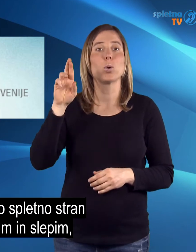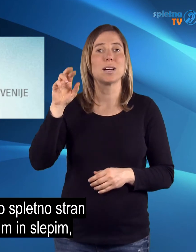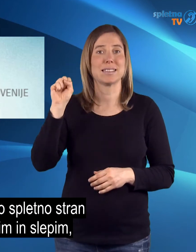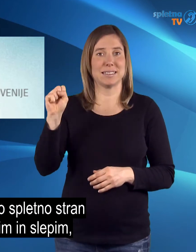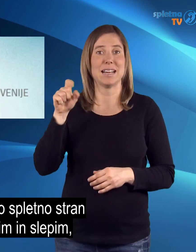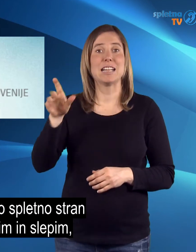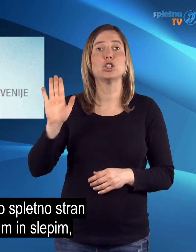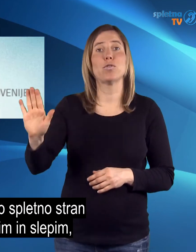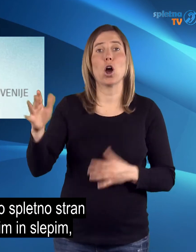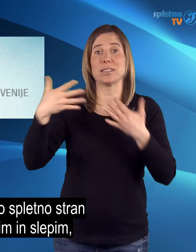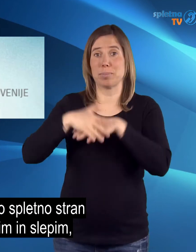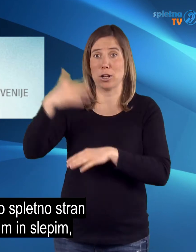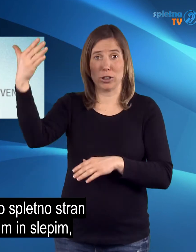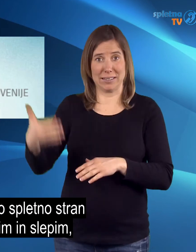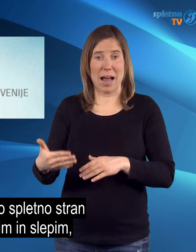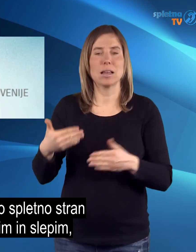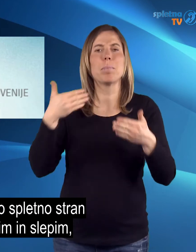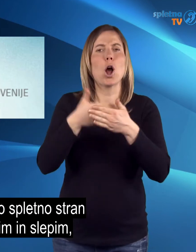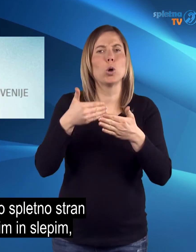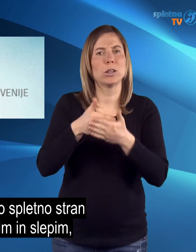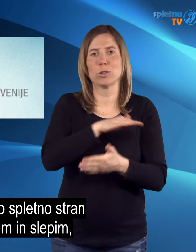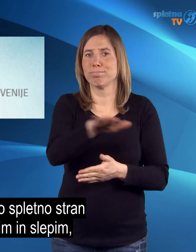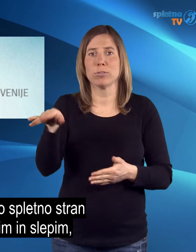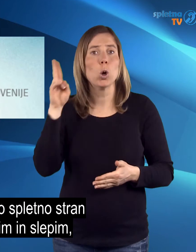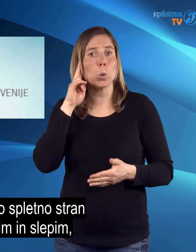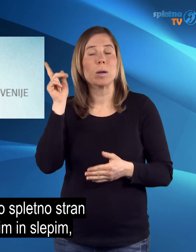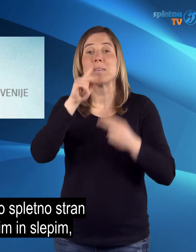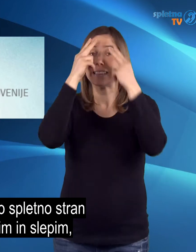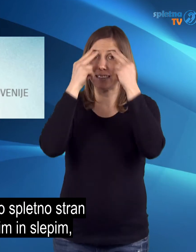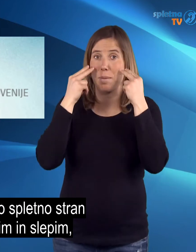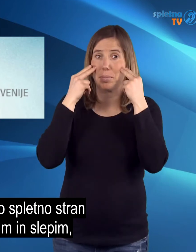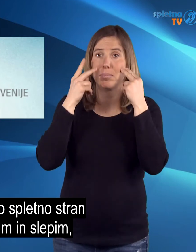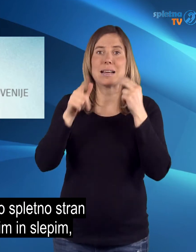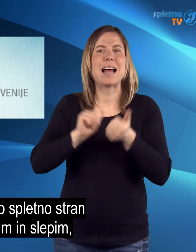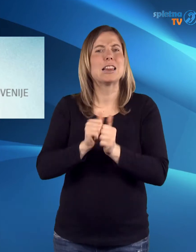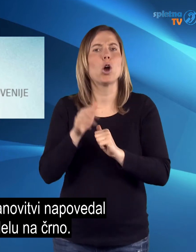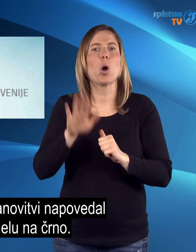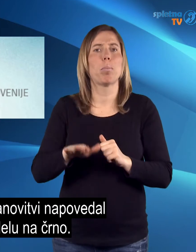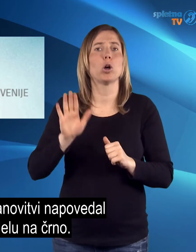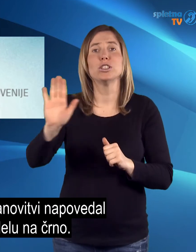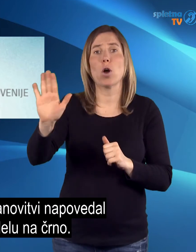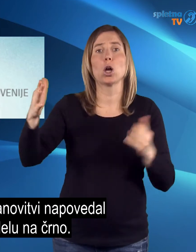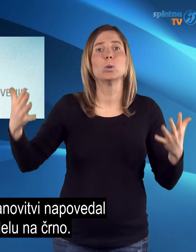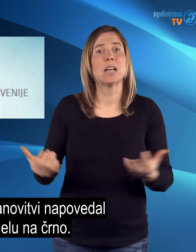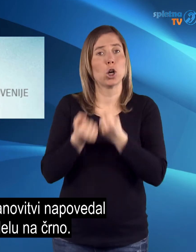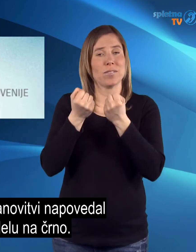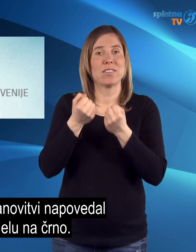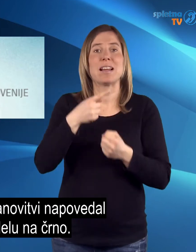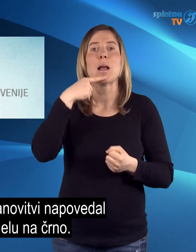FURS, ki je svojo spletno stran prilagodil gluhim in slepim, je takoj po svoji ustanovitvi napovedal tudi boj proti delu na